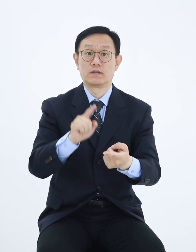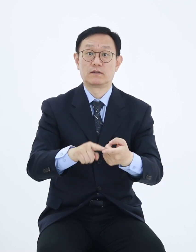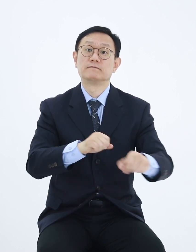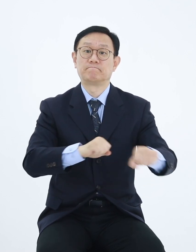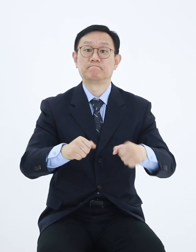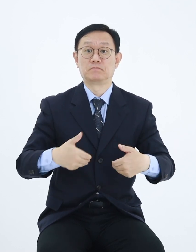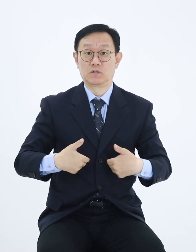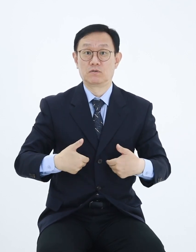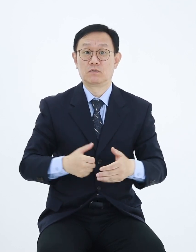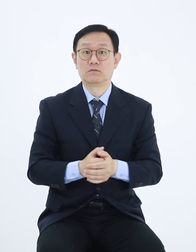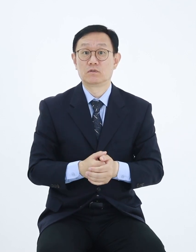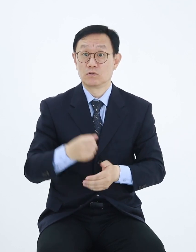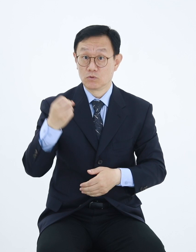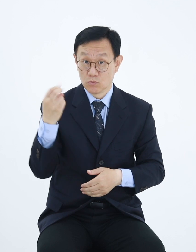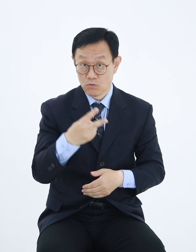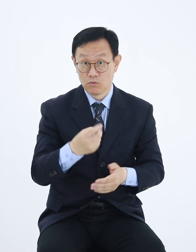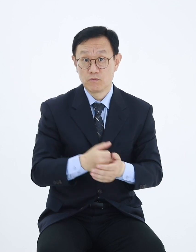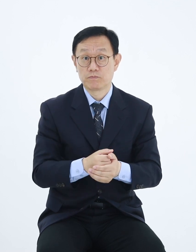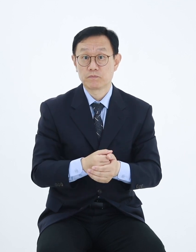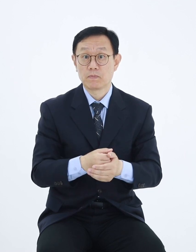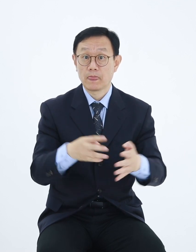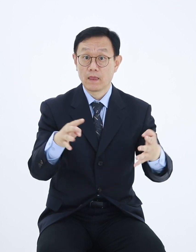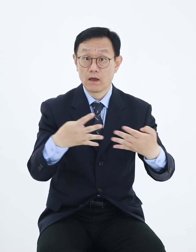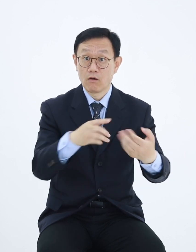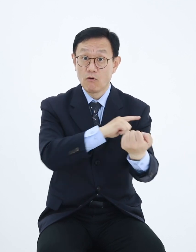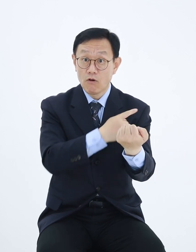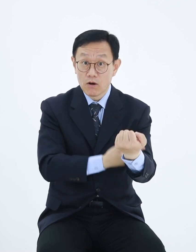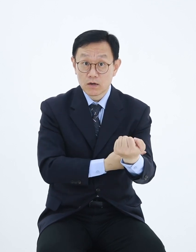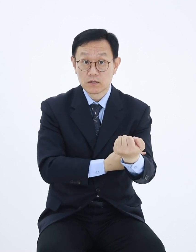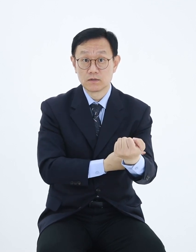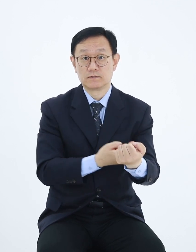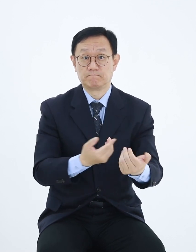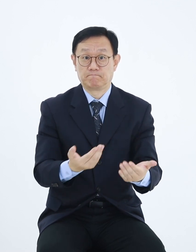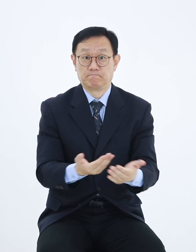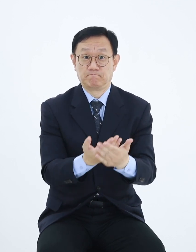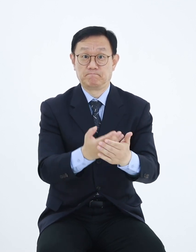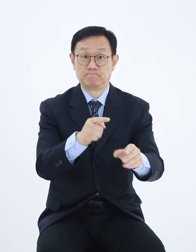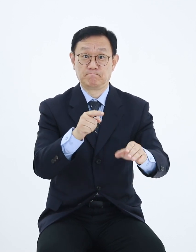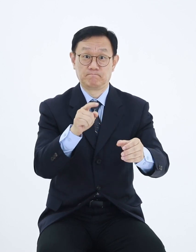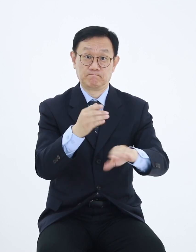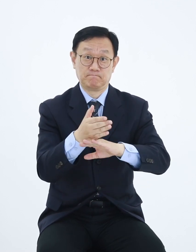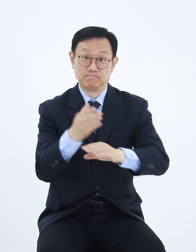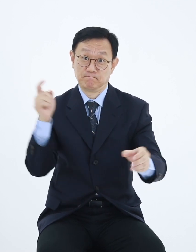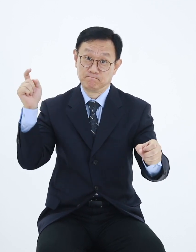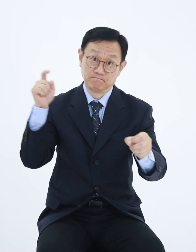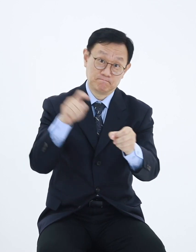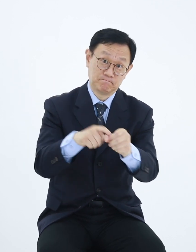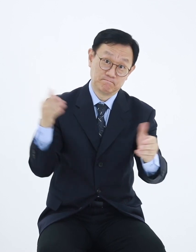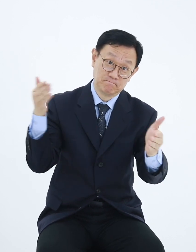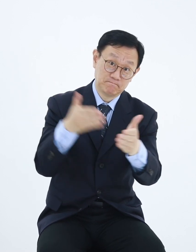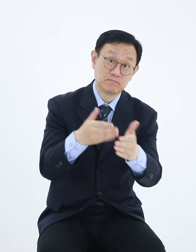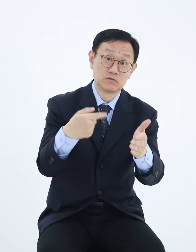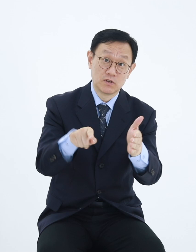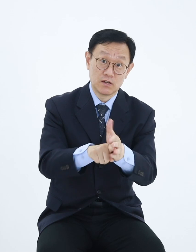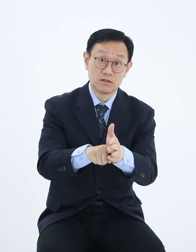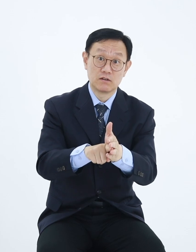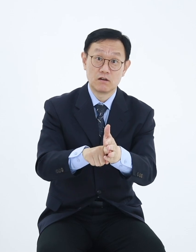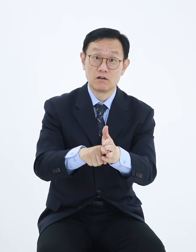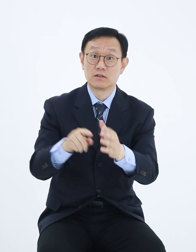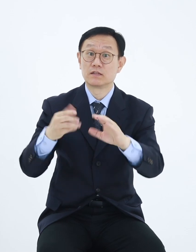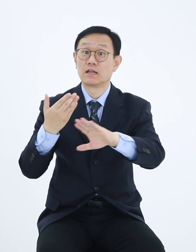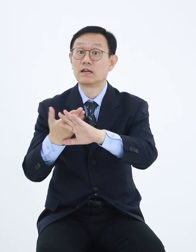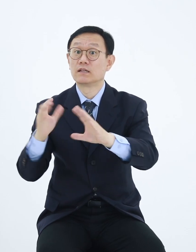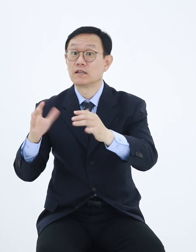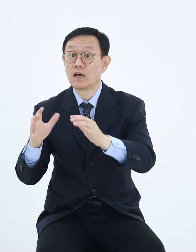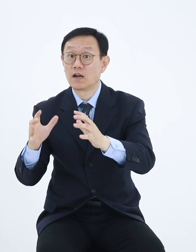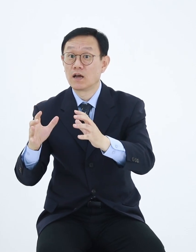합니다. 또한 협약의 권리를 점진적으로 달성하기 위해 필요한 경우 국제협력을 통해